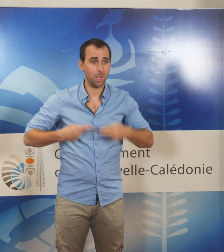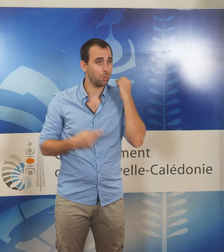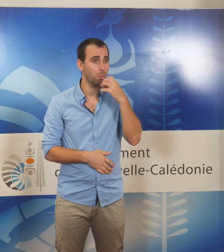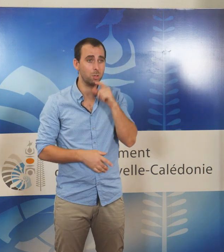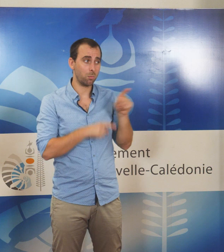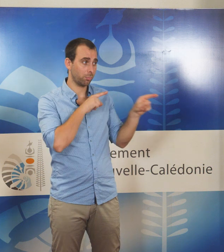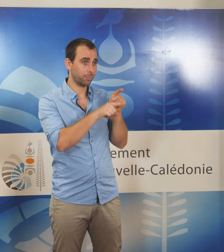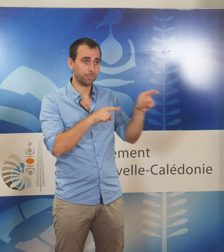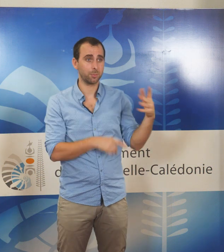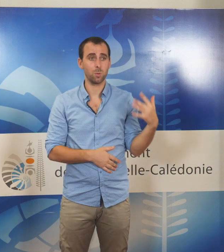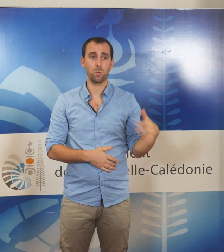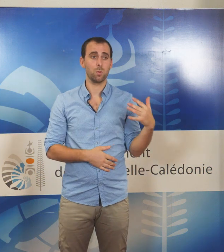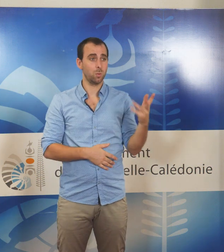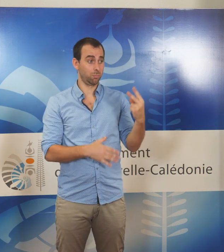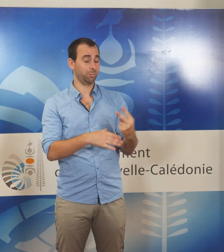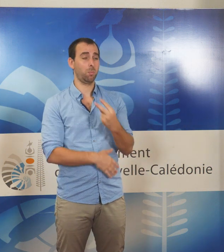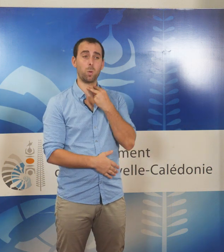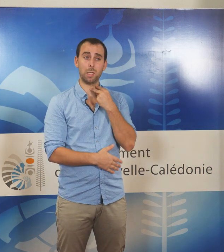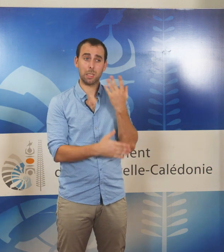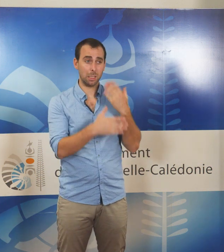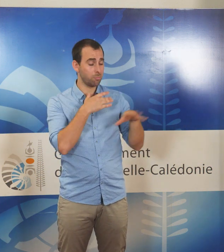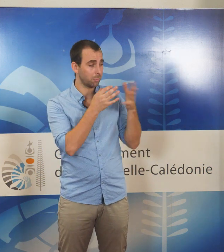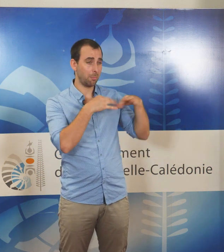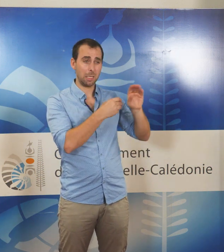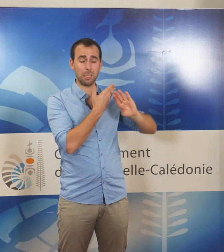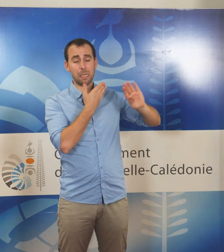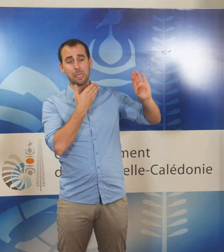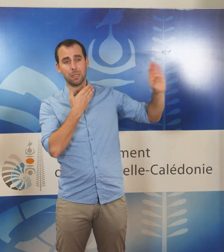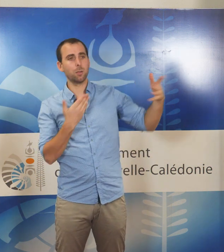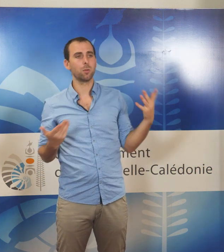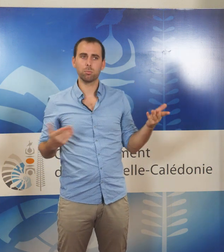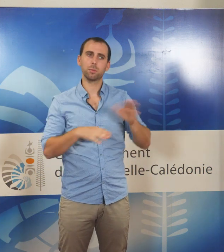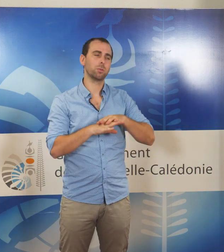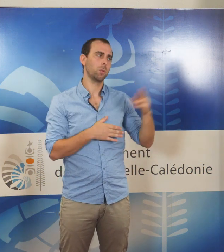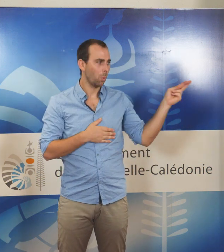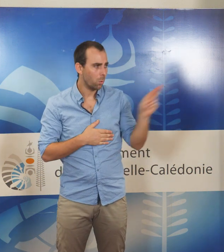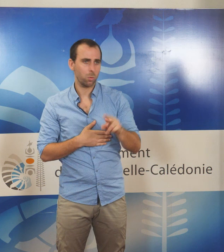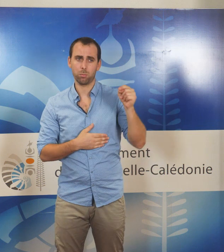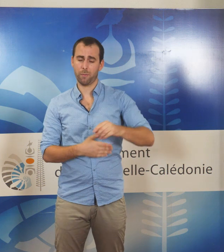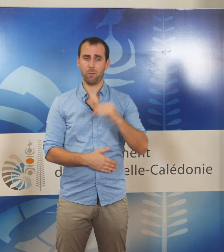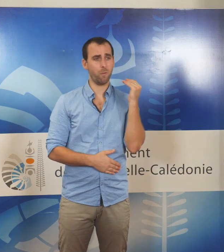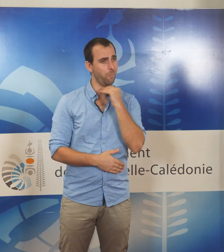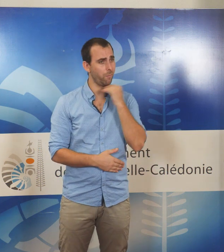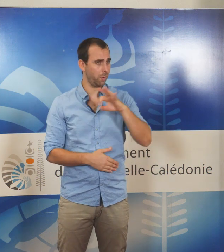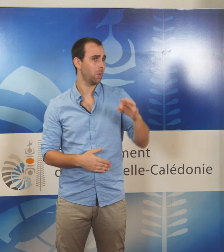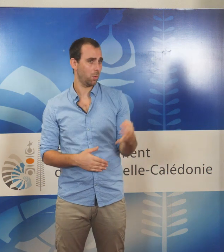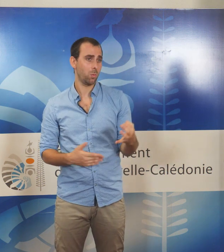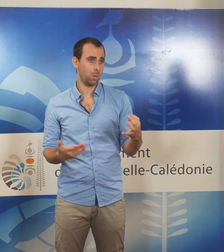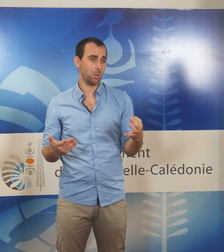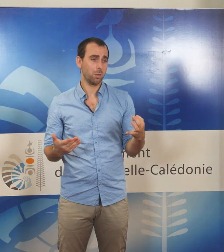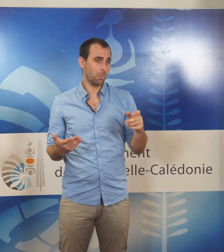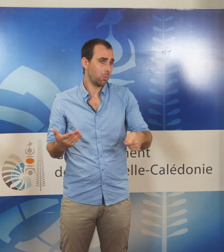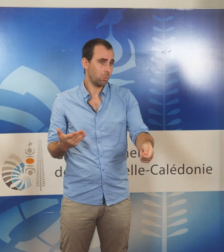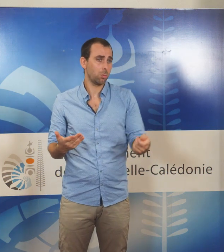aujourd'hui qui sont bloquées à l'extérieur. Mais il faut les rapatrier le plus rapidement possible,